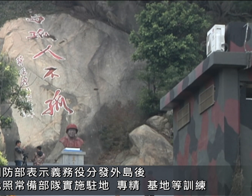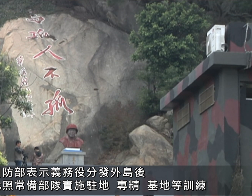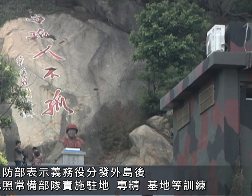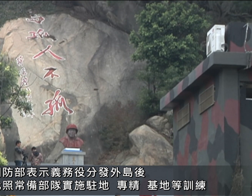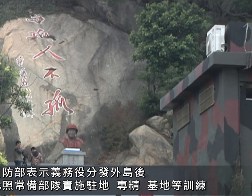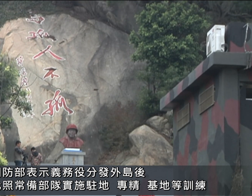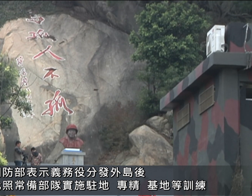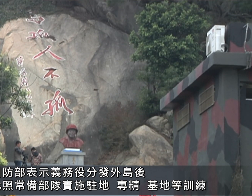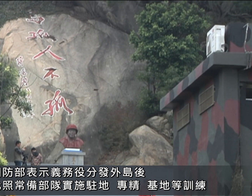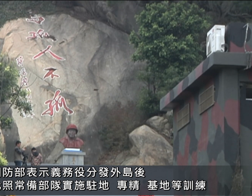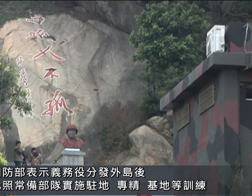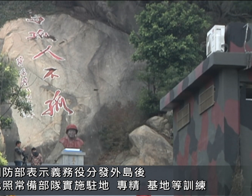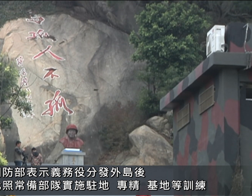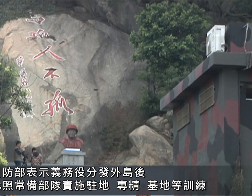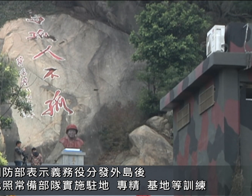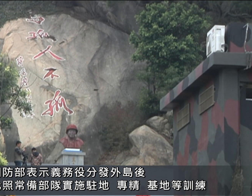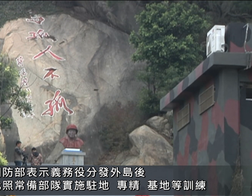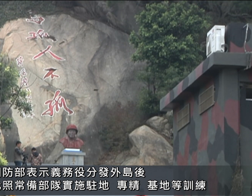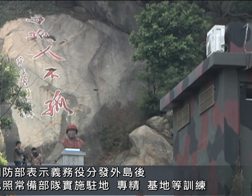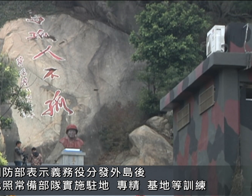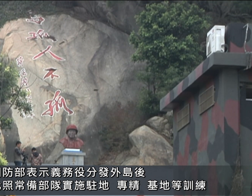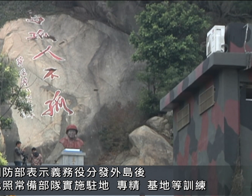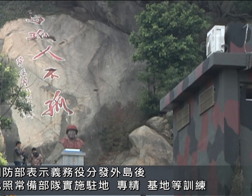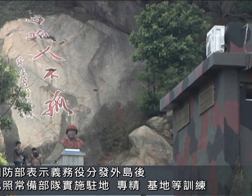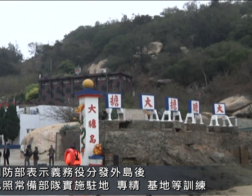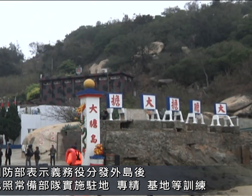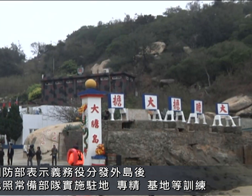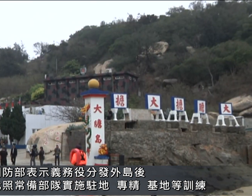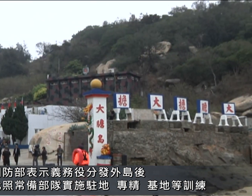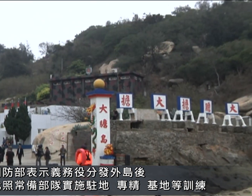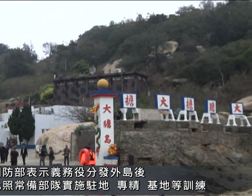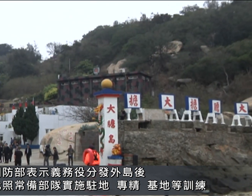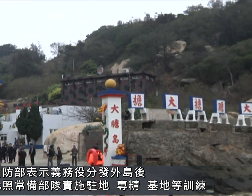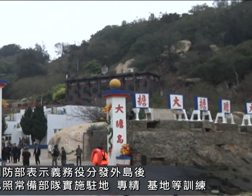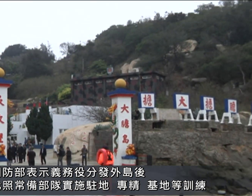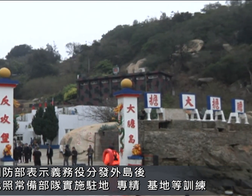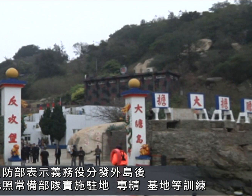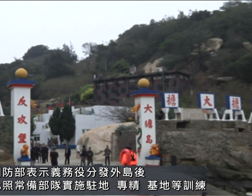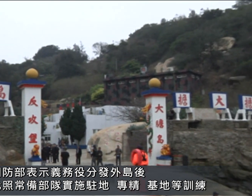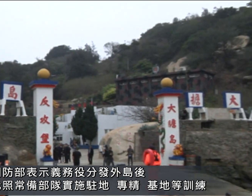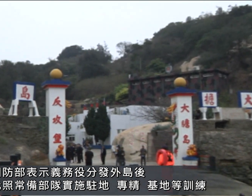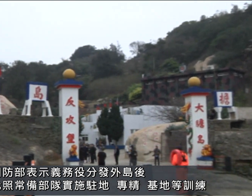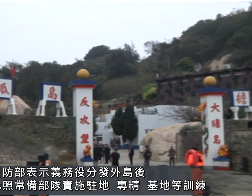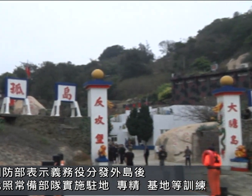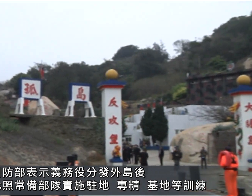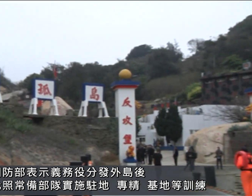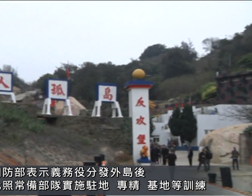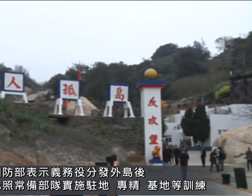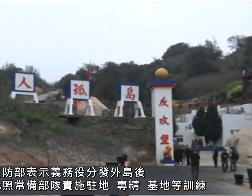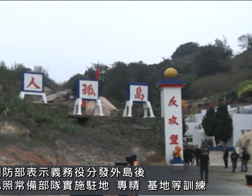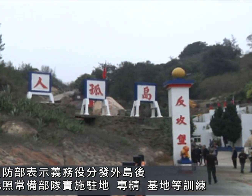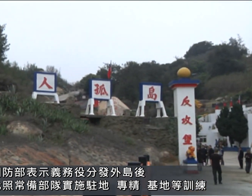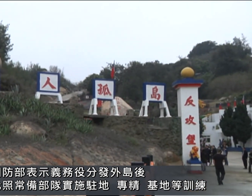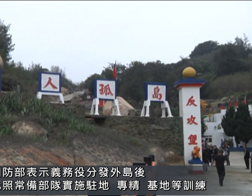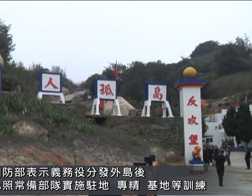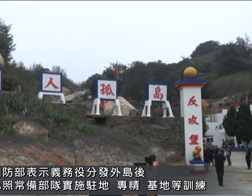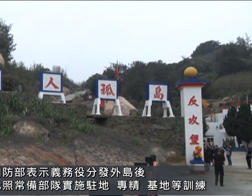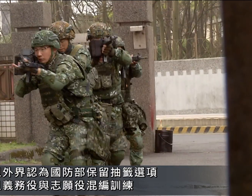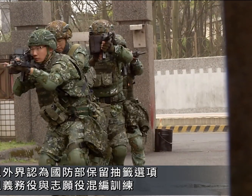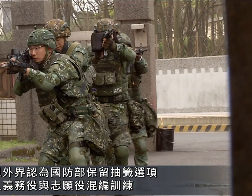发外岛后，比照常备部队实施驻地、专精、基地等训练，但外界认为国防部保留抽签选项，且义